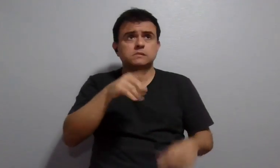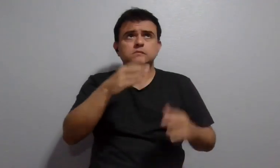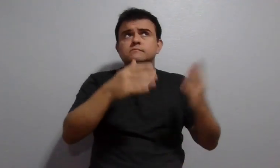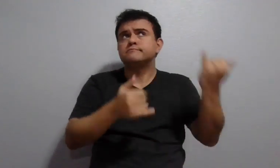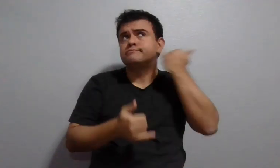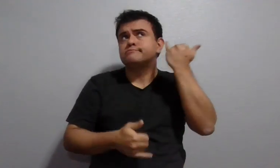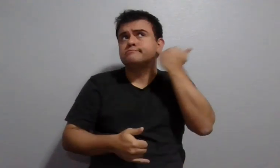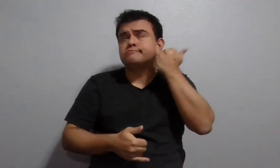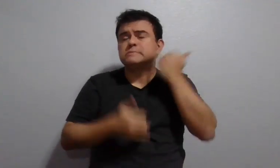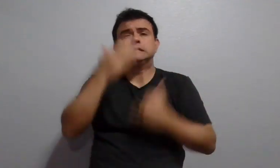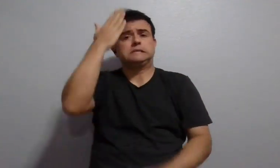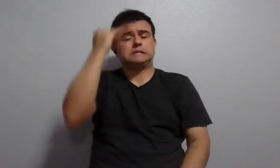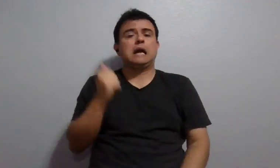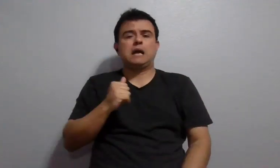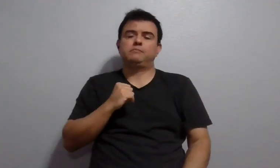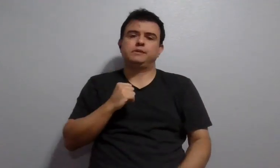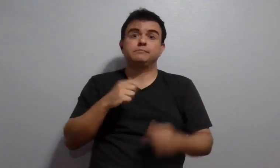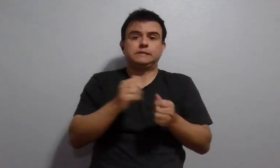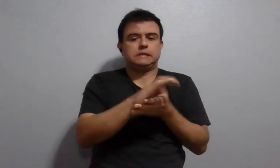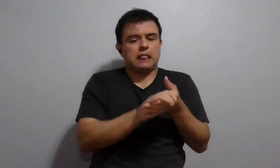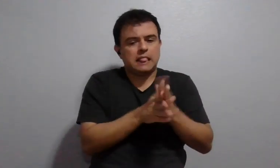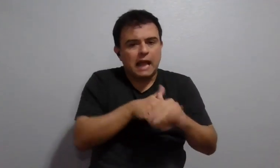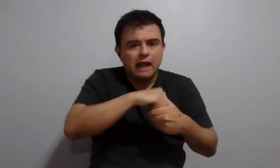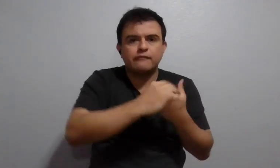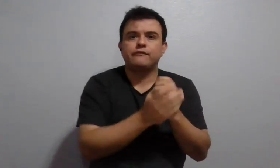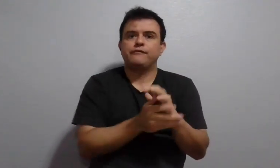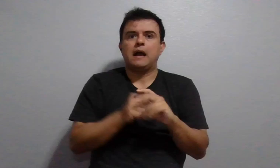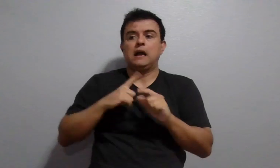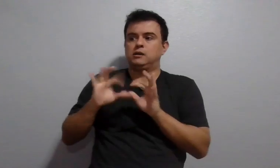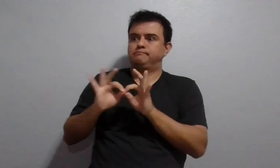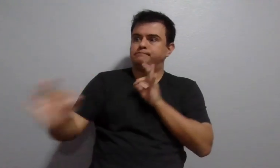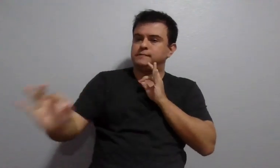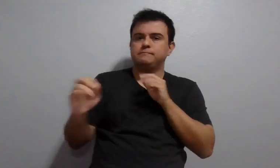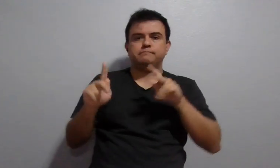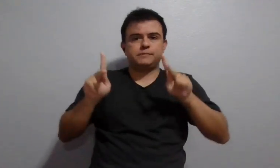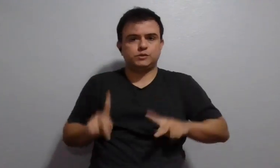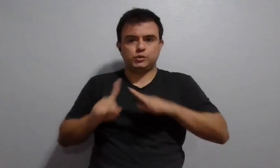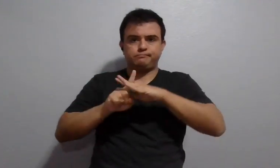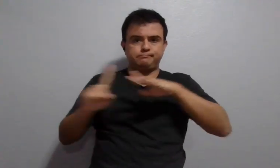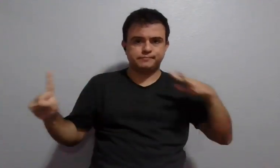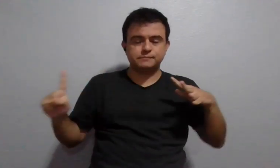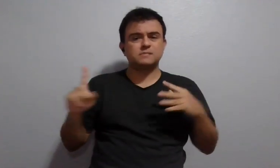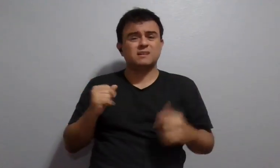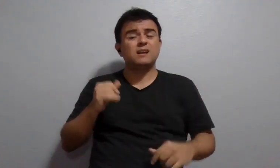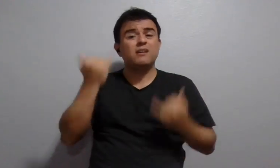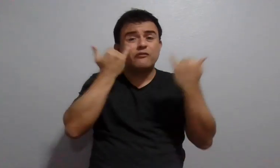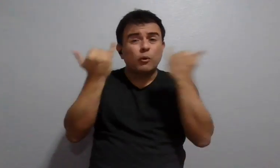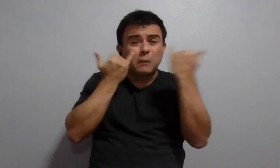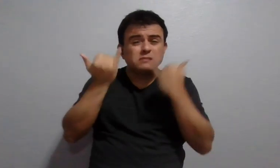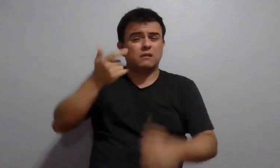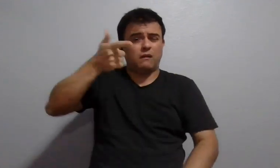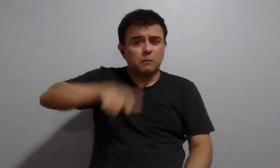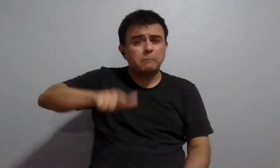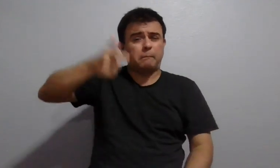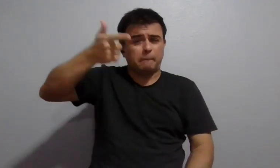ter 2 metros de distância das pessoas. Né? Essas informações que são repetidas inúmeras vezes na grande